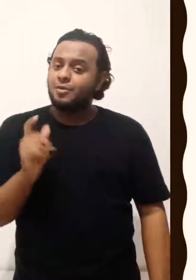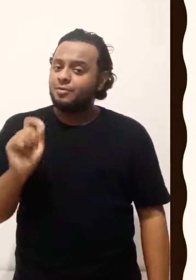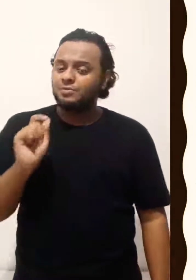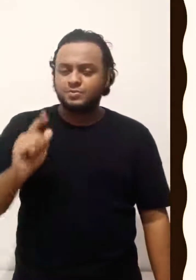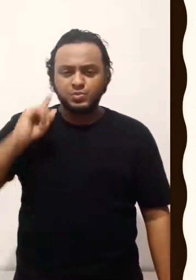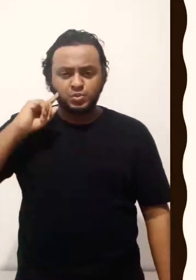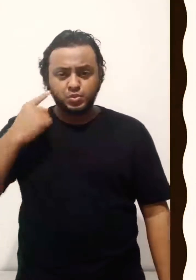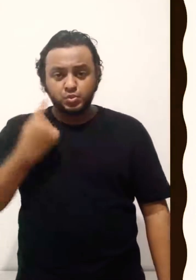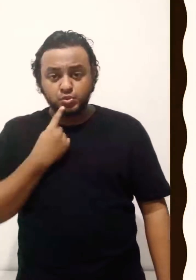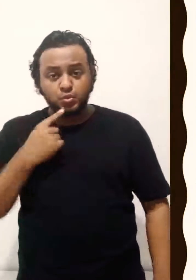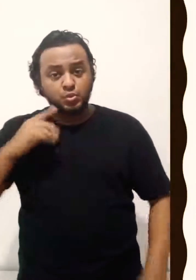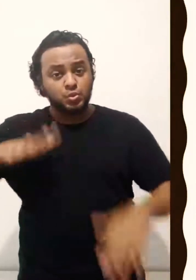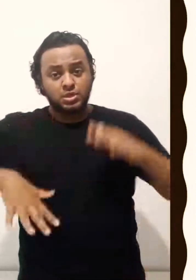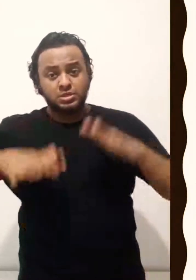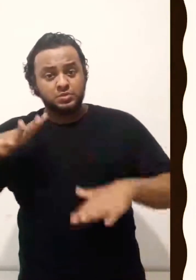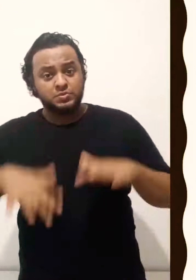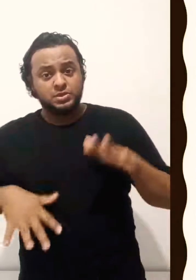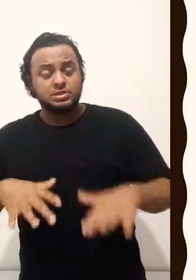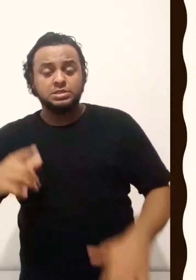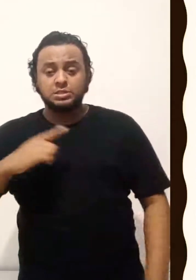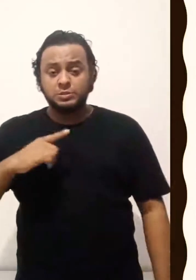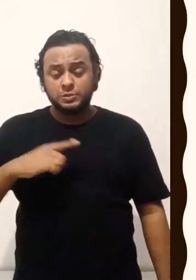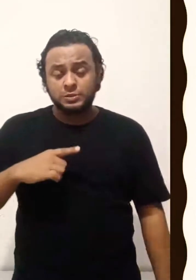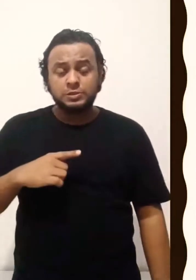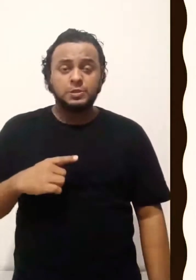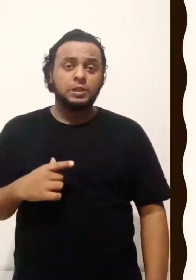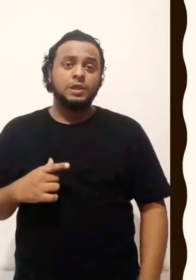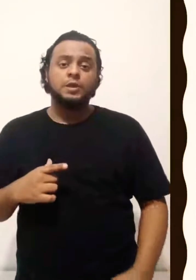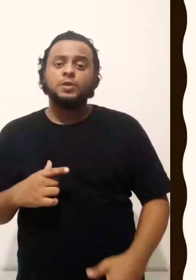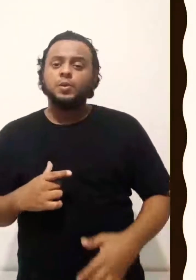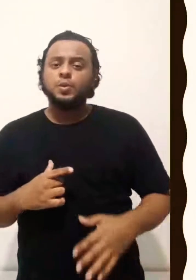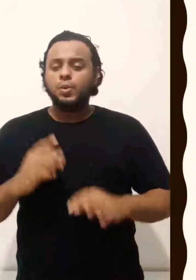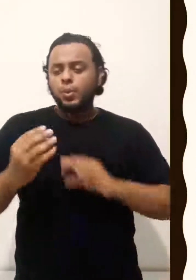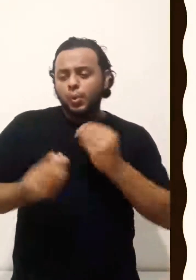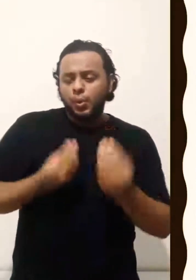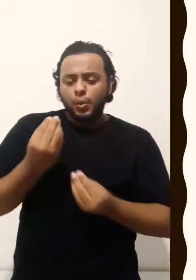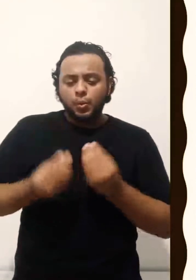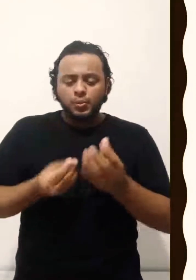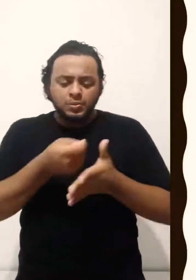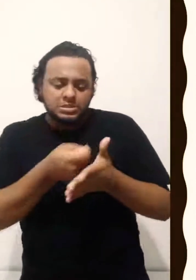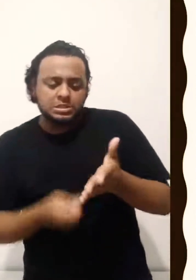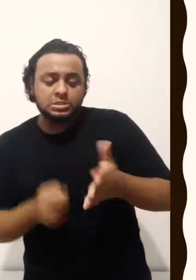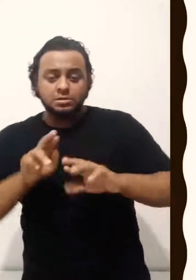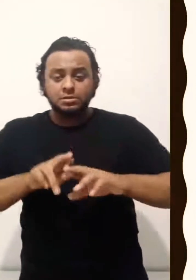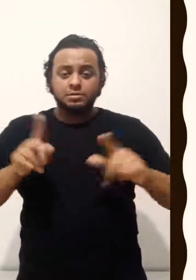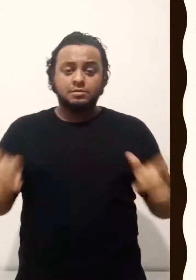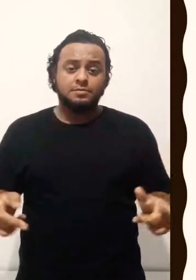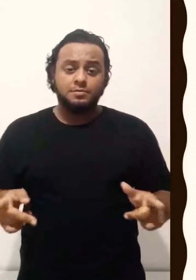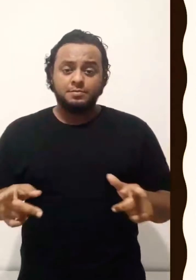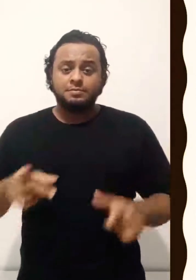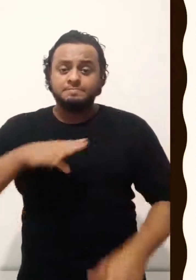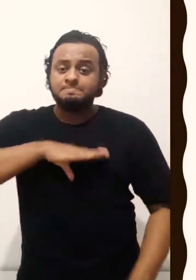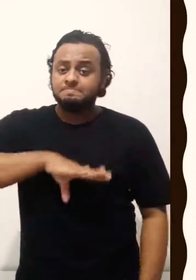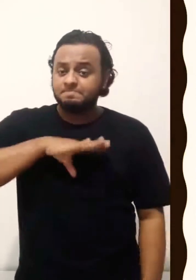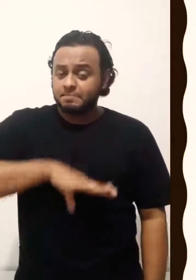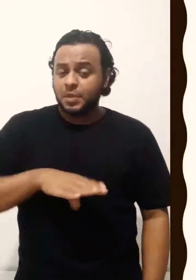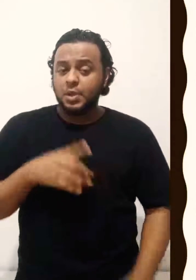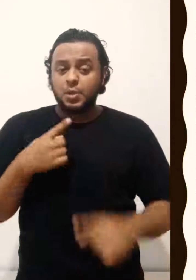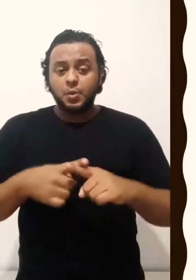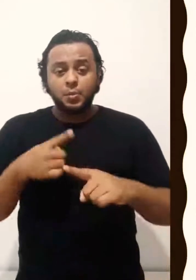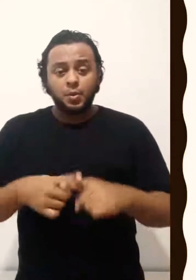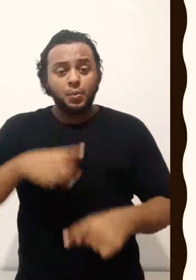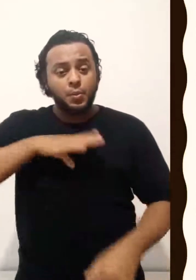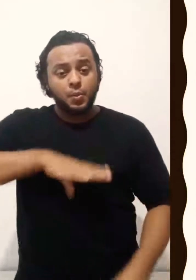É importante salientar que os surdos, às vezes, têm uma modalidade de escrita diferente